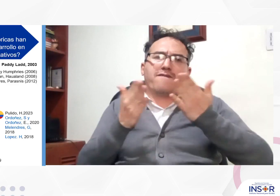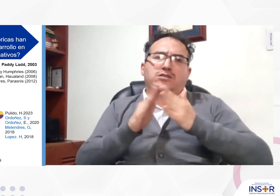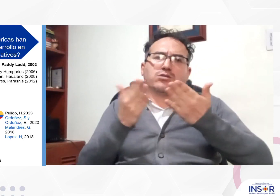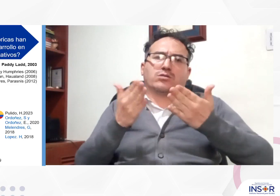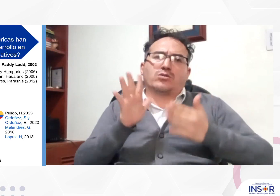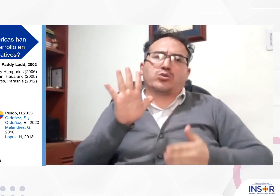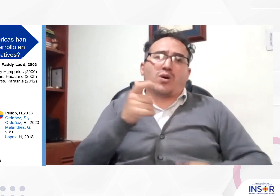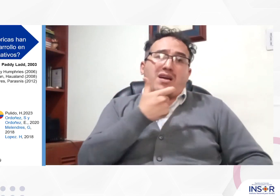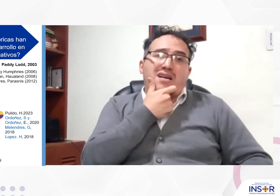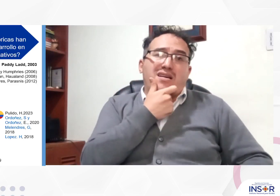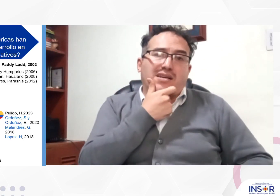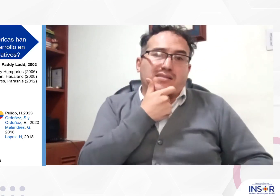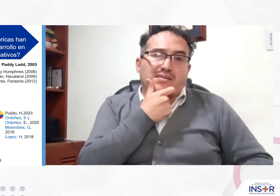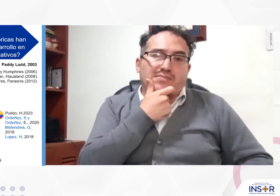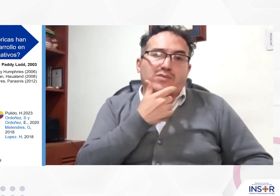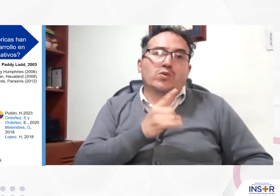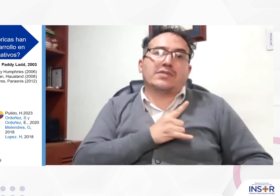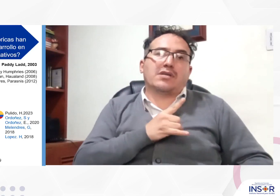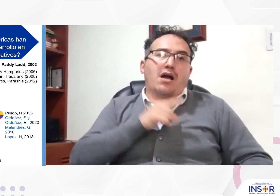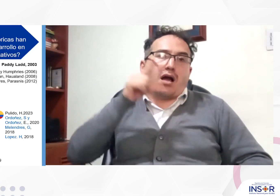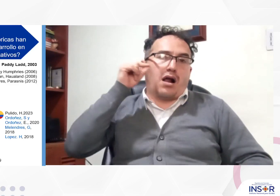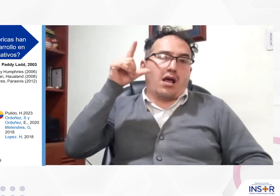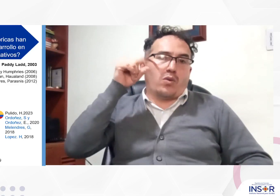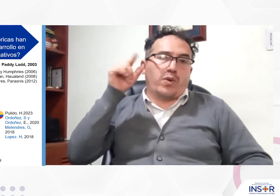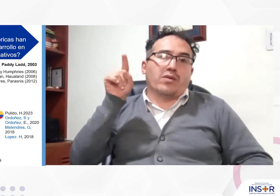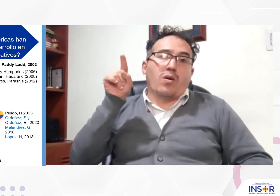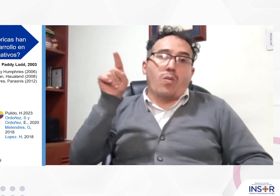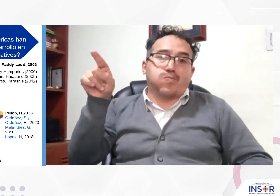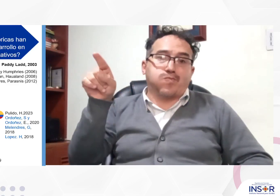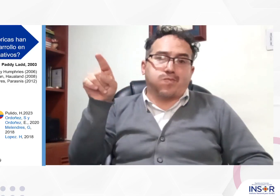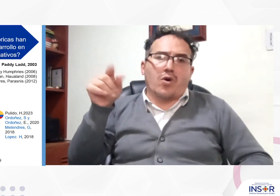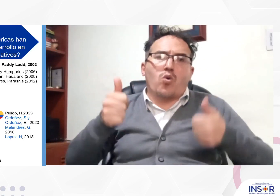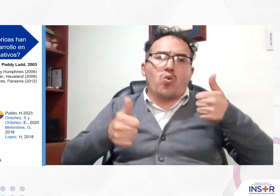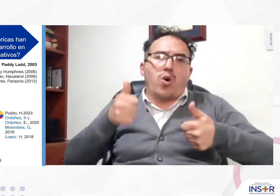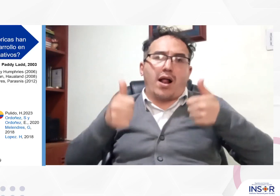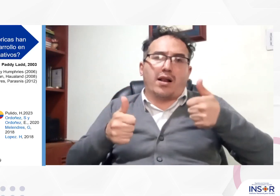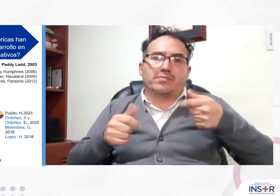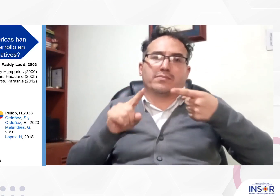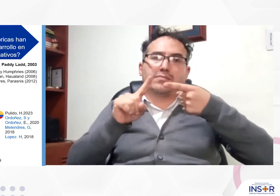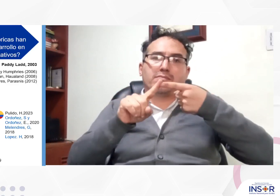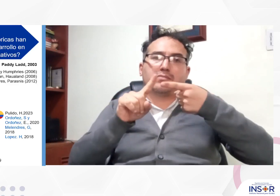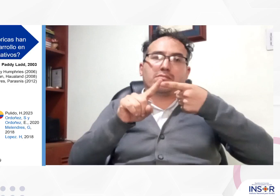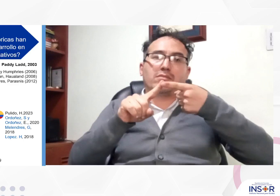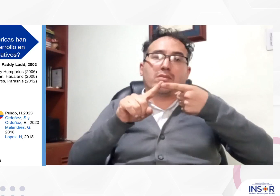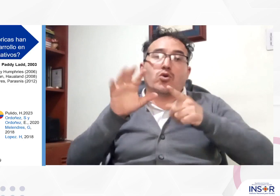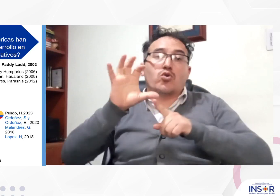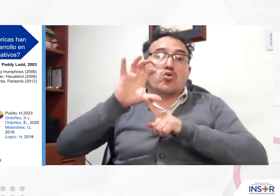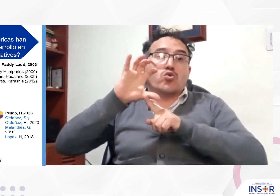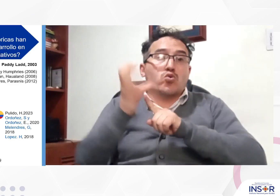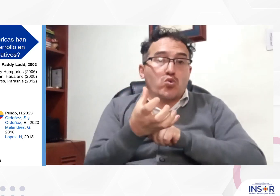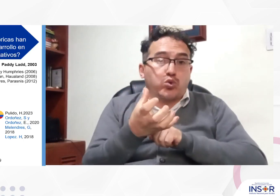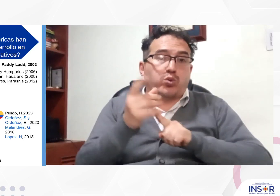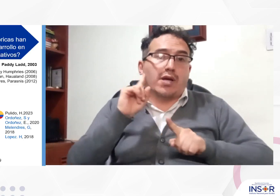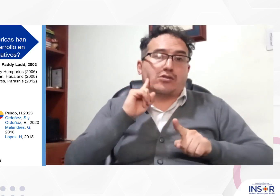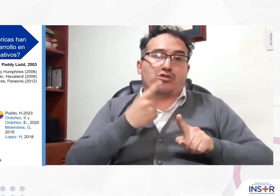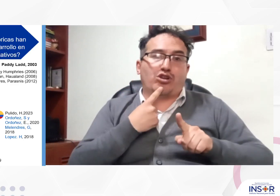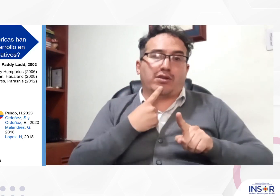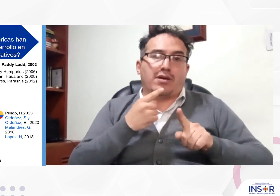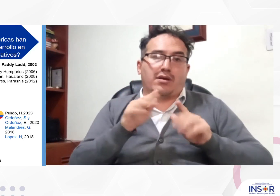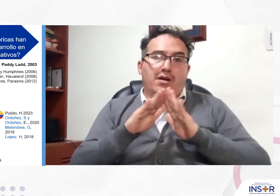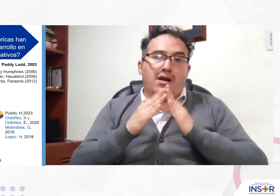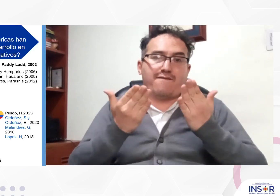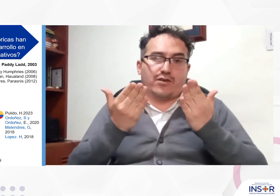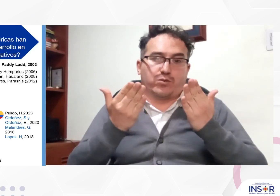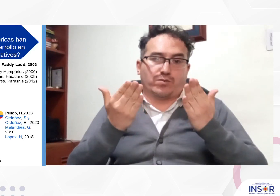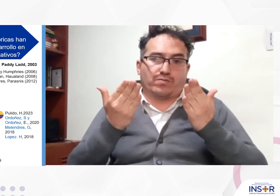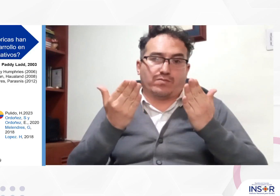y hay que tener en cuenta que Padilat tiene tres obras en inglés, lo mismo también hay obras de la Universidad de Gallaudet que nos